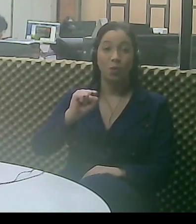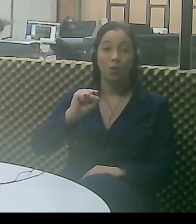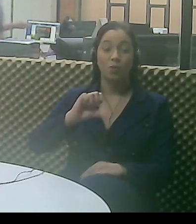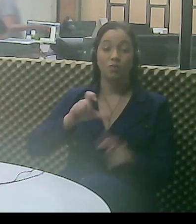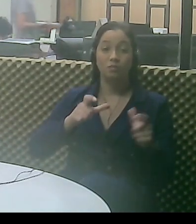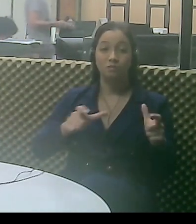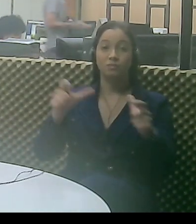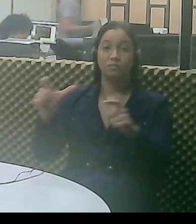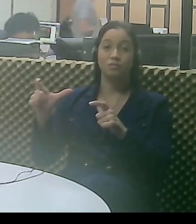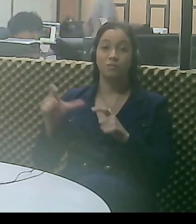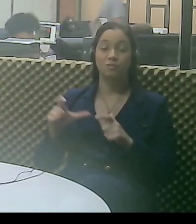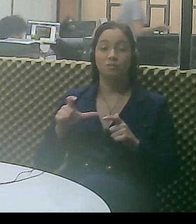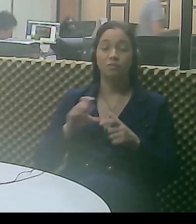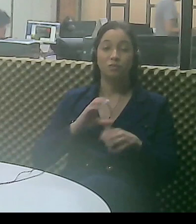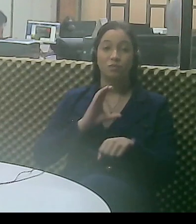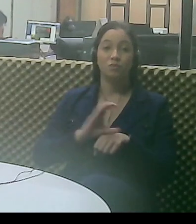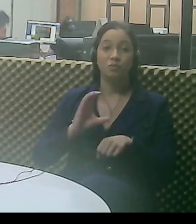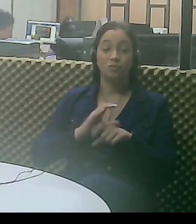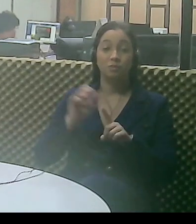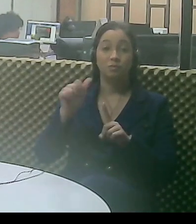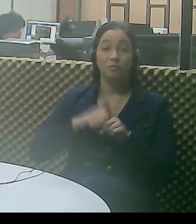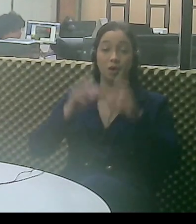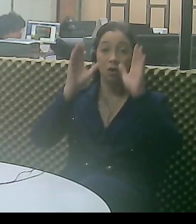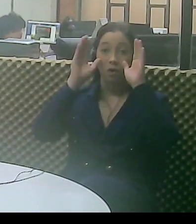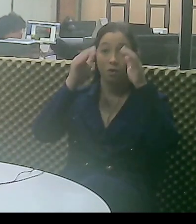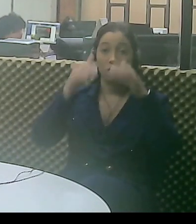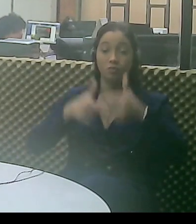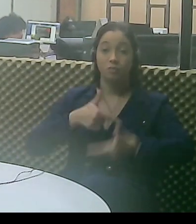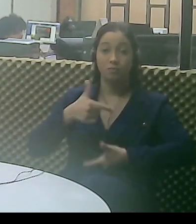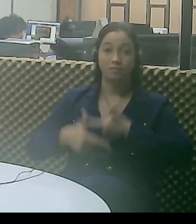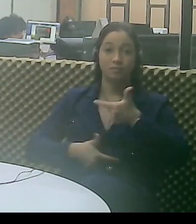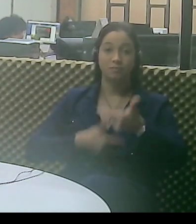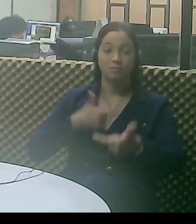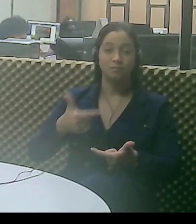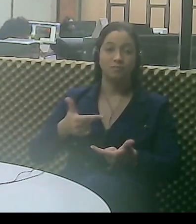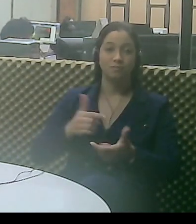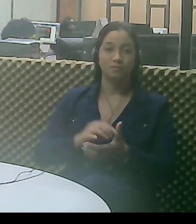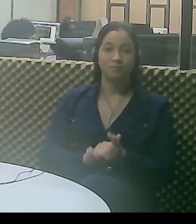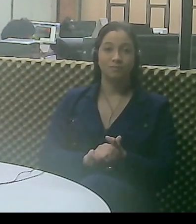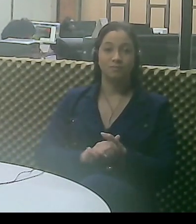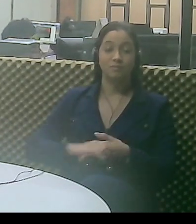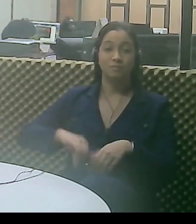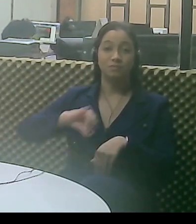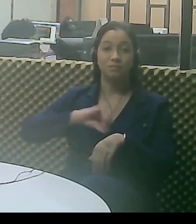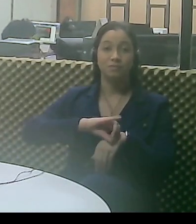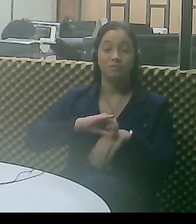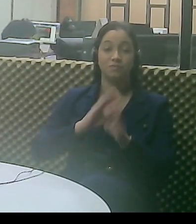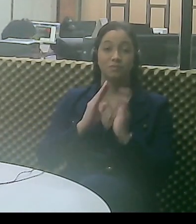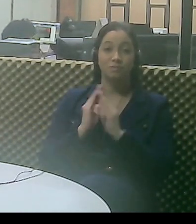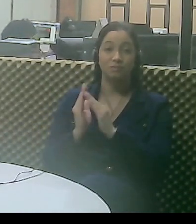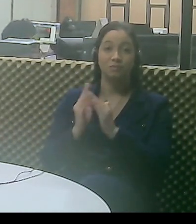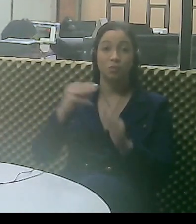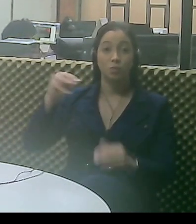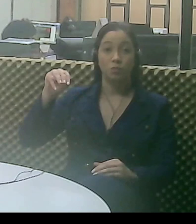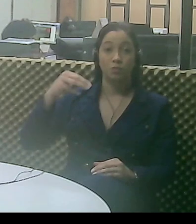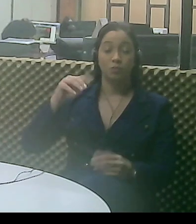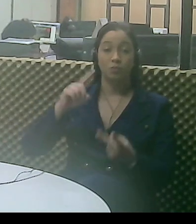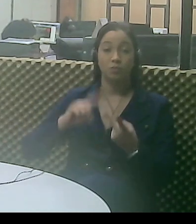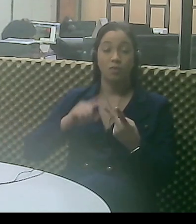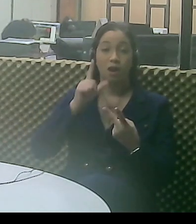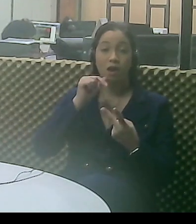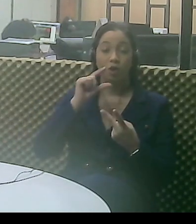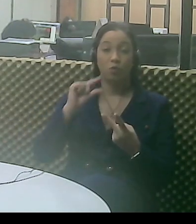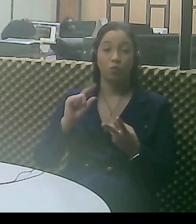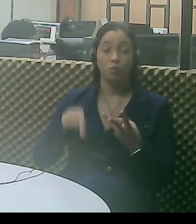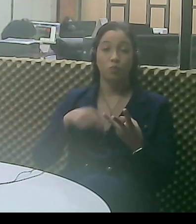com capacitações mensais voltadas para o mercado de trabalho. As unidades ficam nos bairros Morumbi,